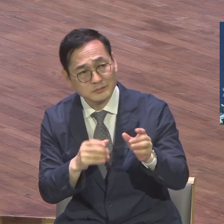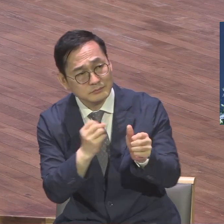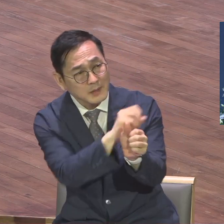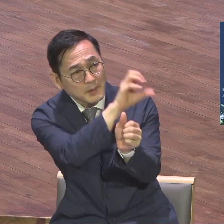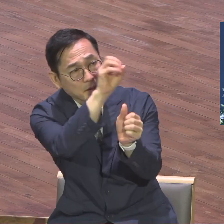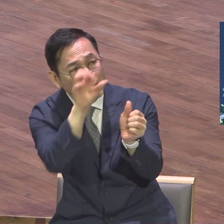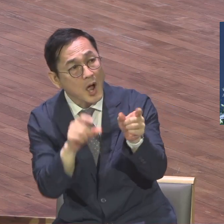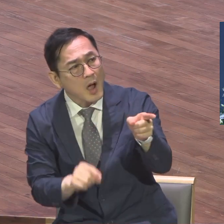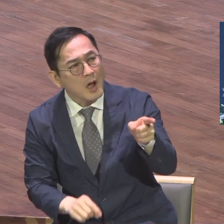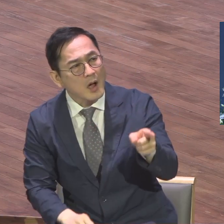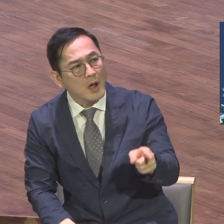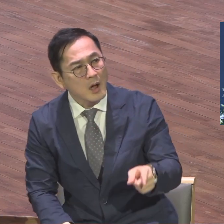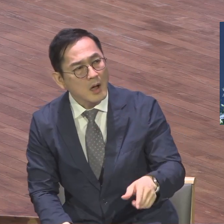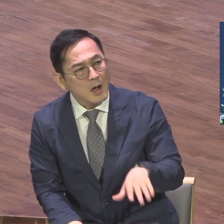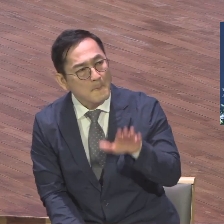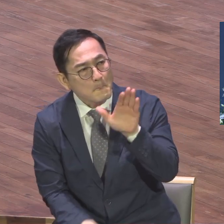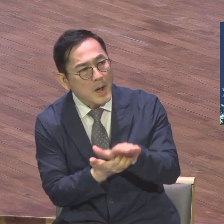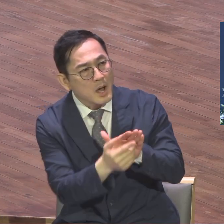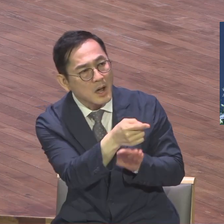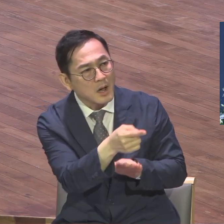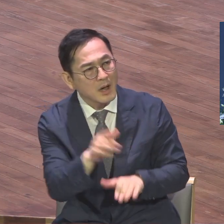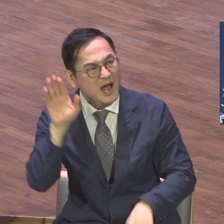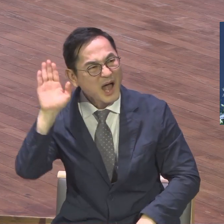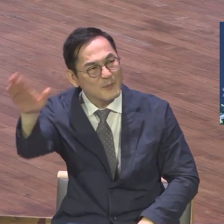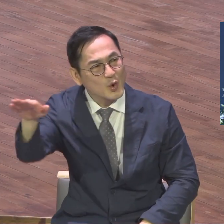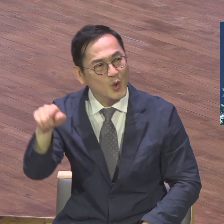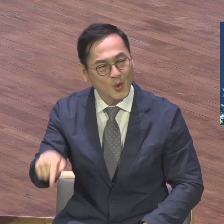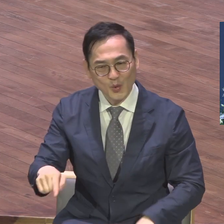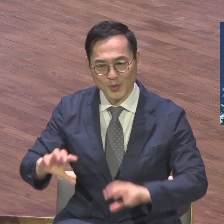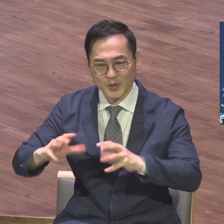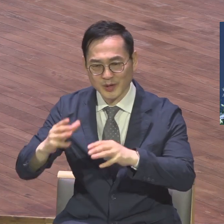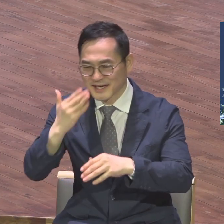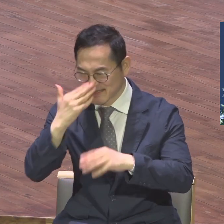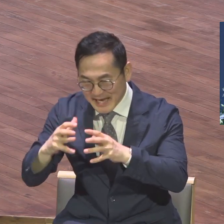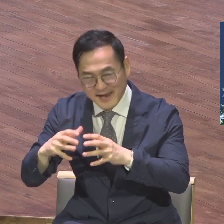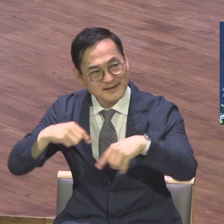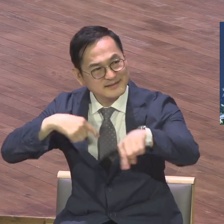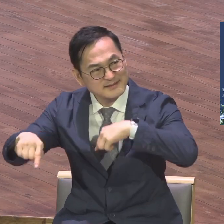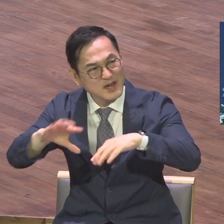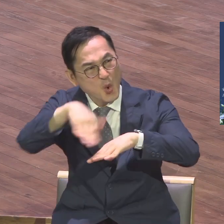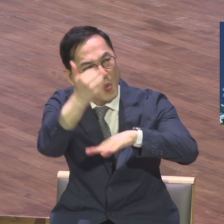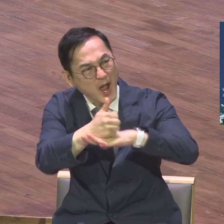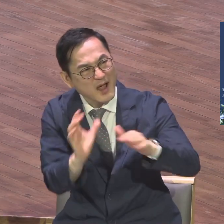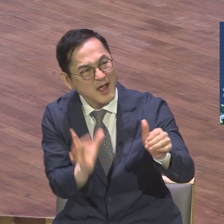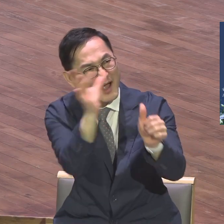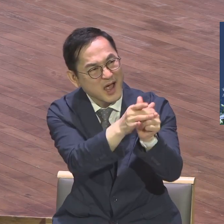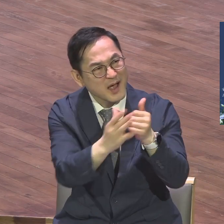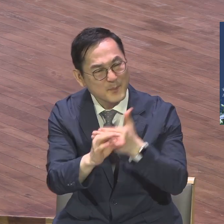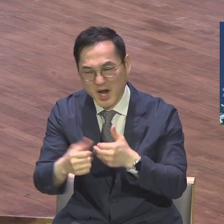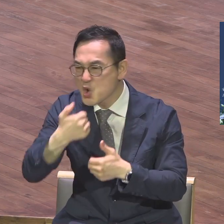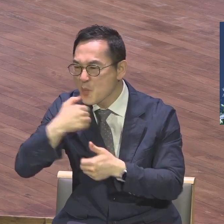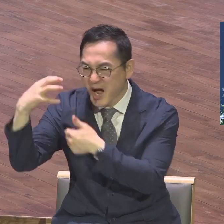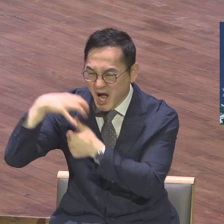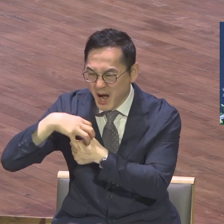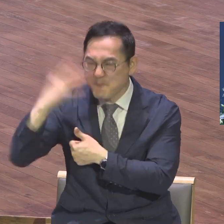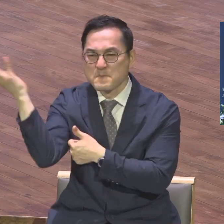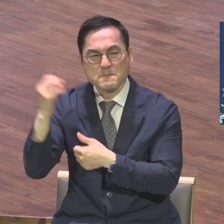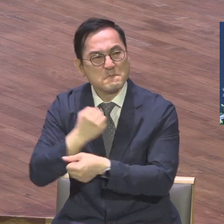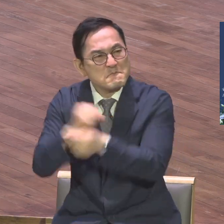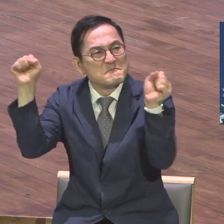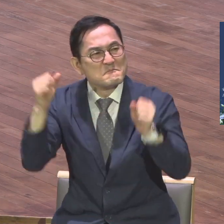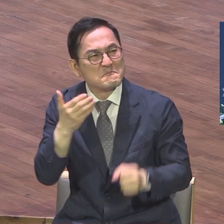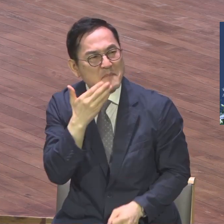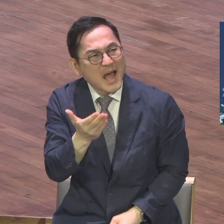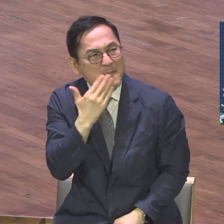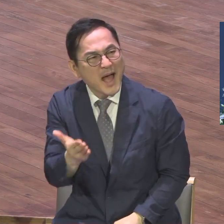메시아로 본 것입니다. 이야, 이 정도 능력 있는 분이면 이제 로마에 속국되어 있는 우리나라가